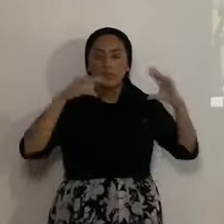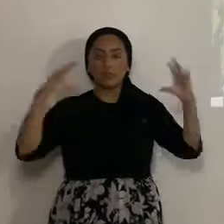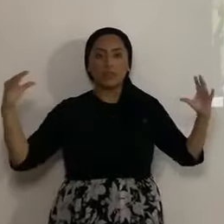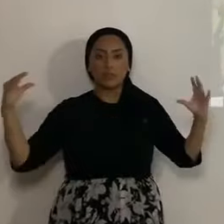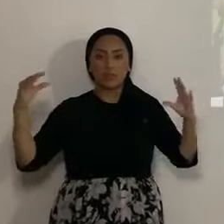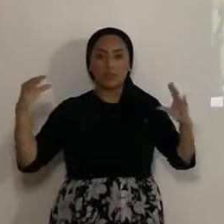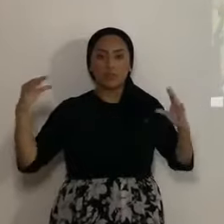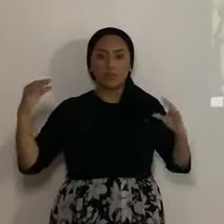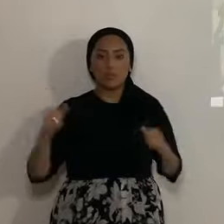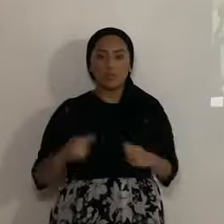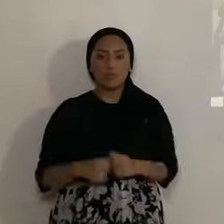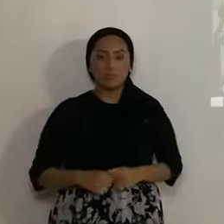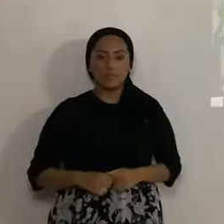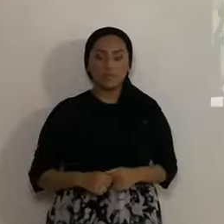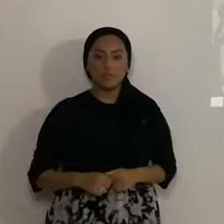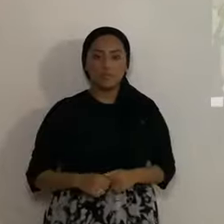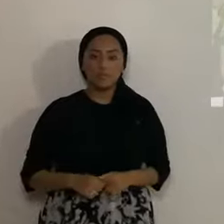lluvia tardía.